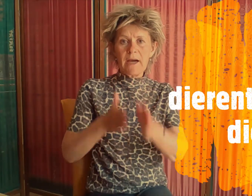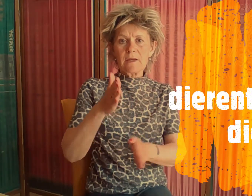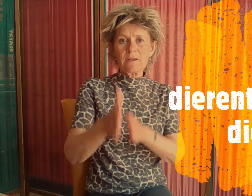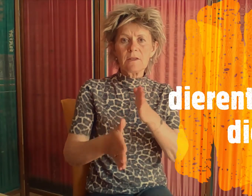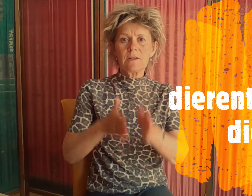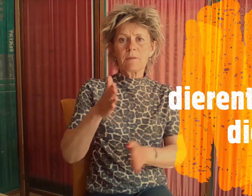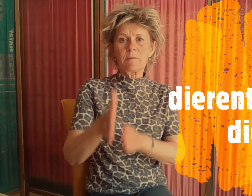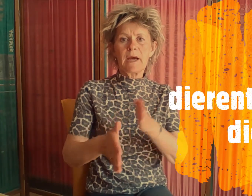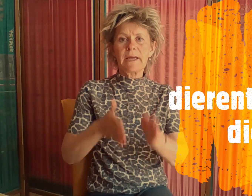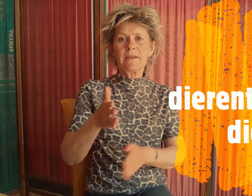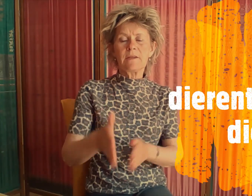gebaren beide